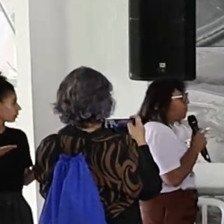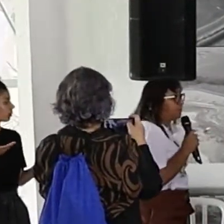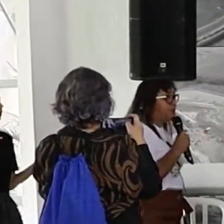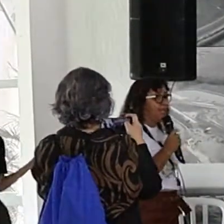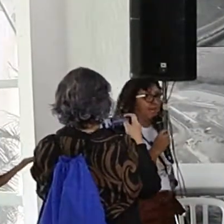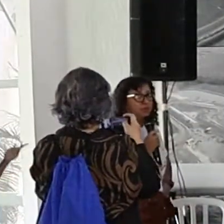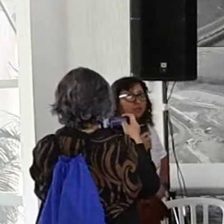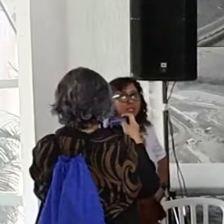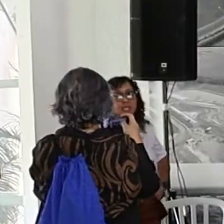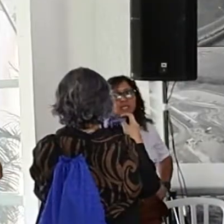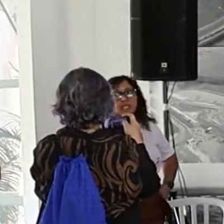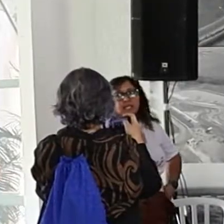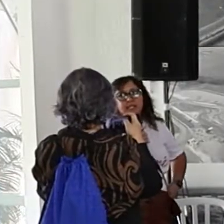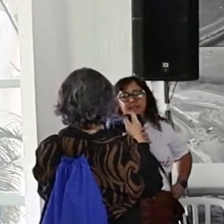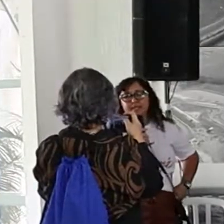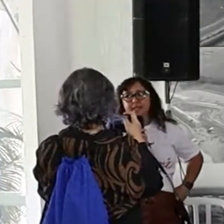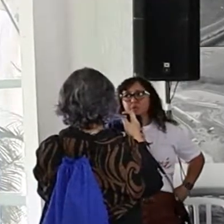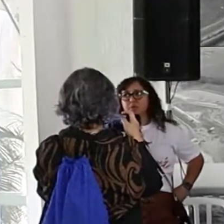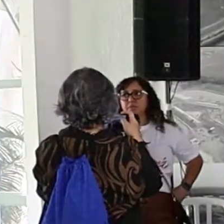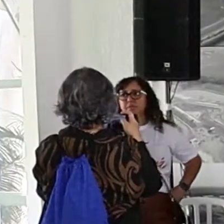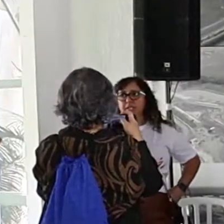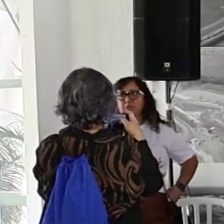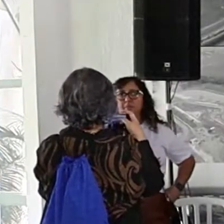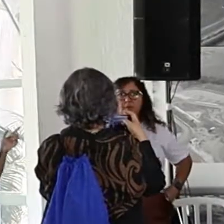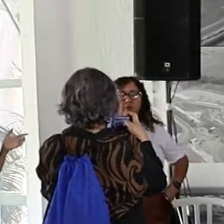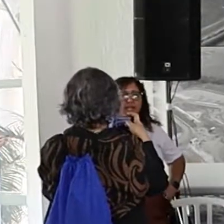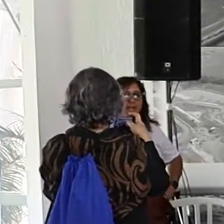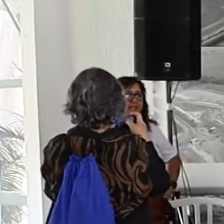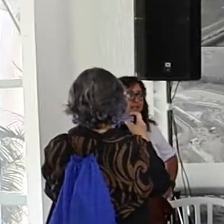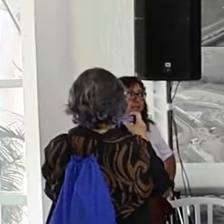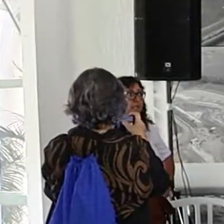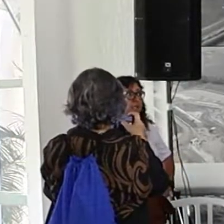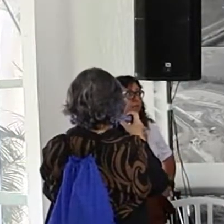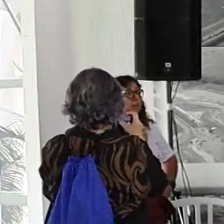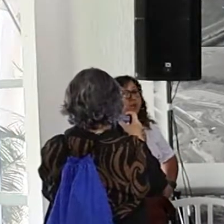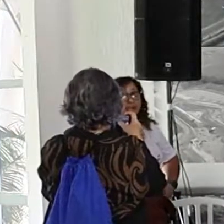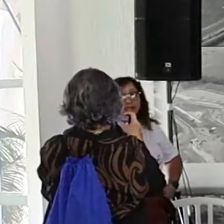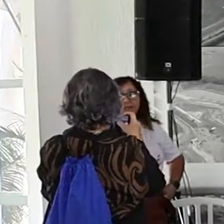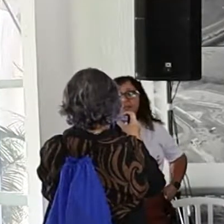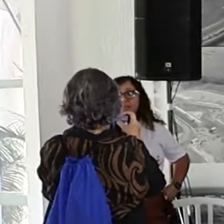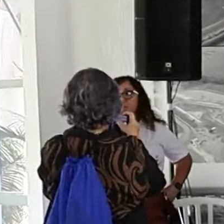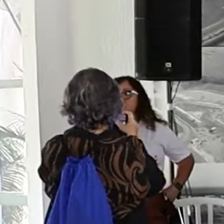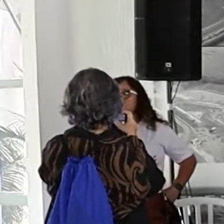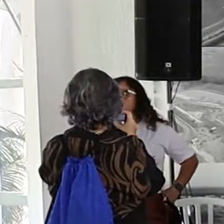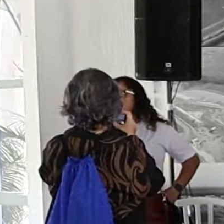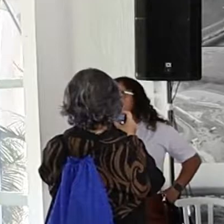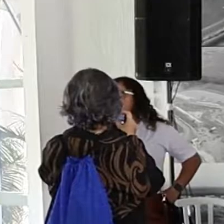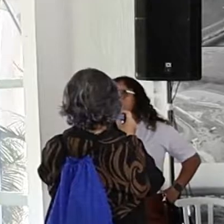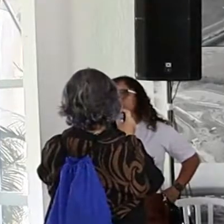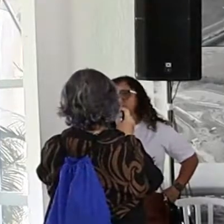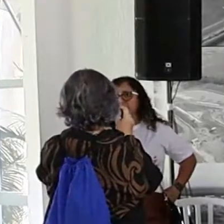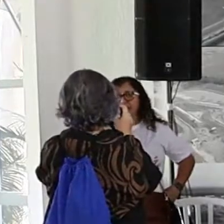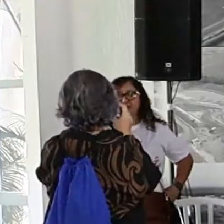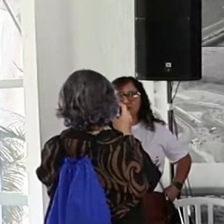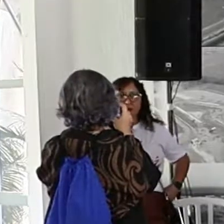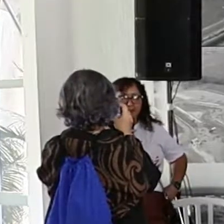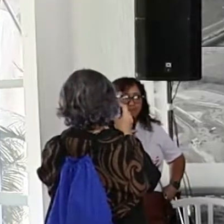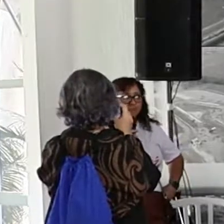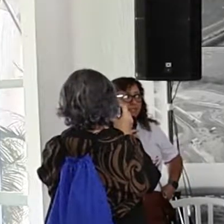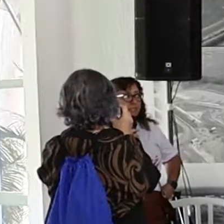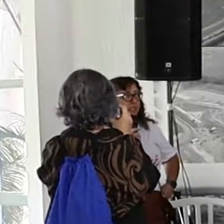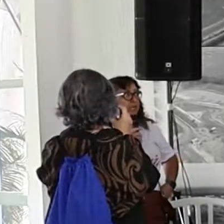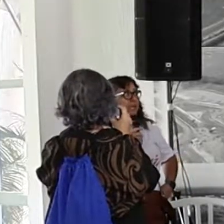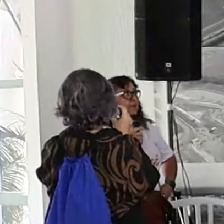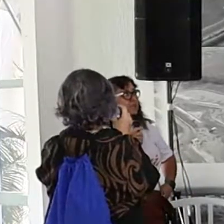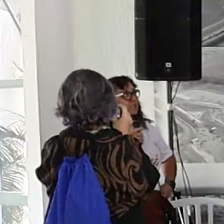todos que esse é um projeto que está sendo conduzido pelo codesi porém ele foi construído pela sociedade